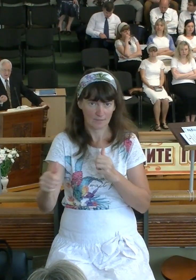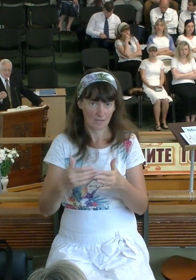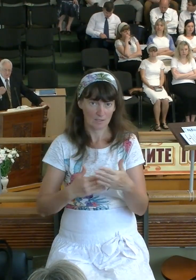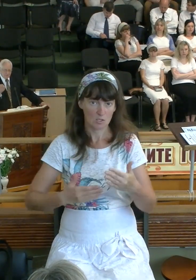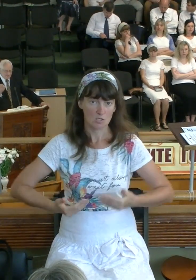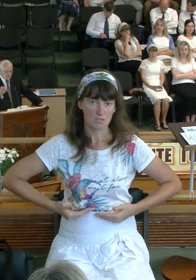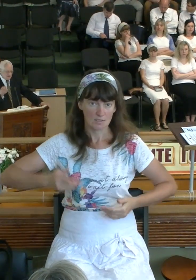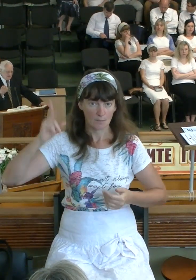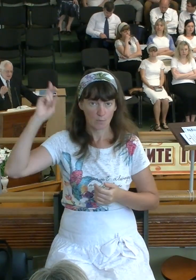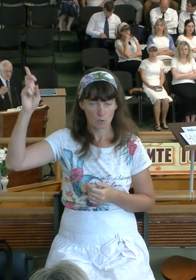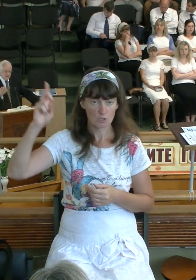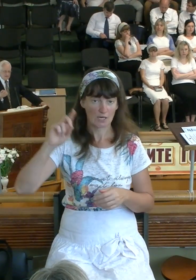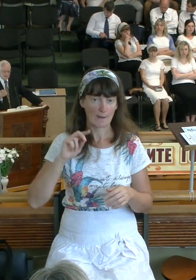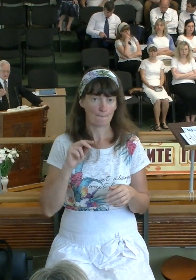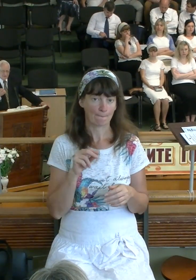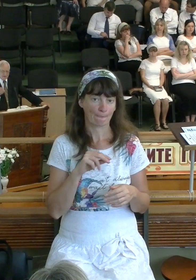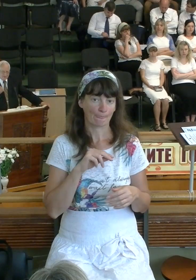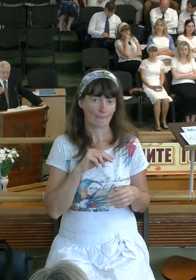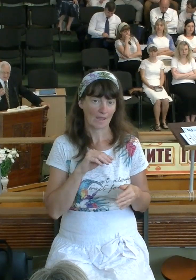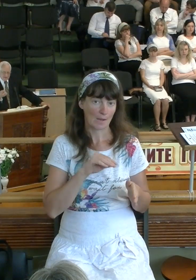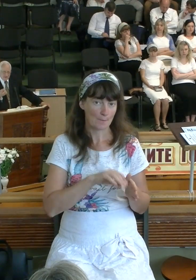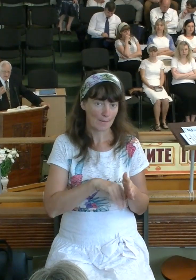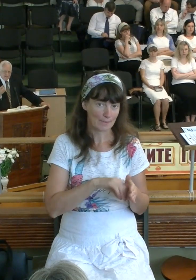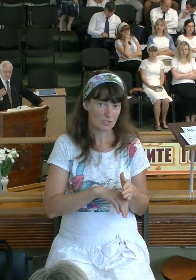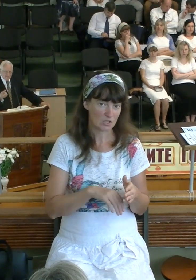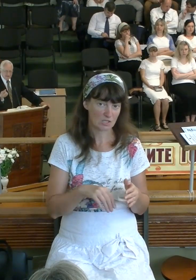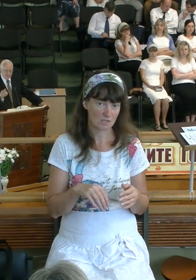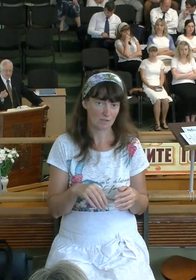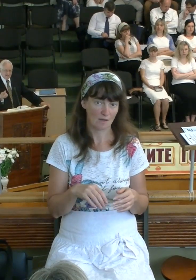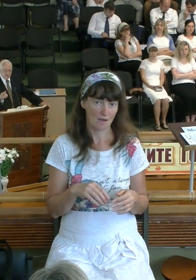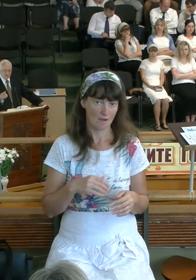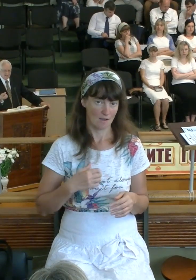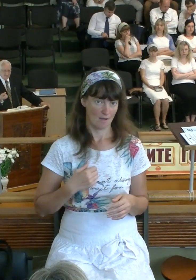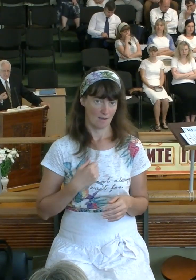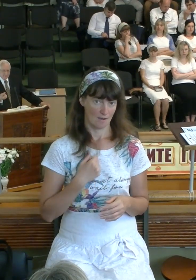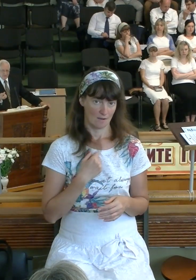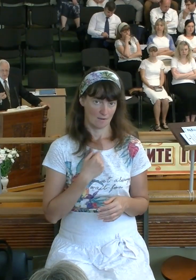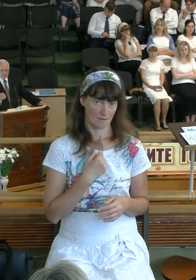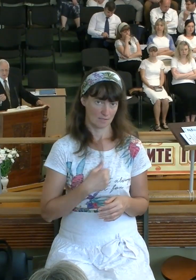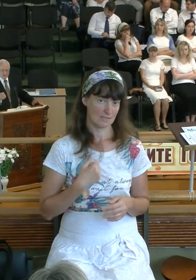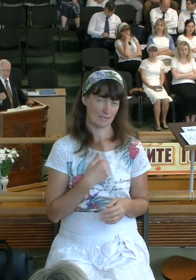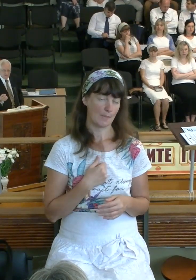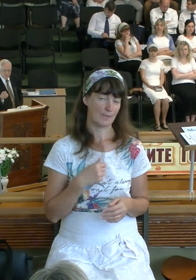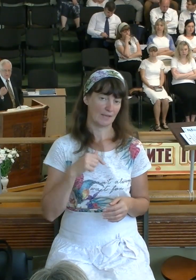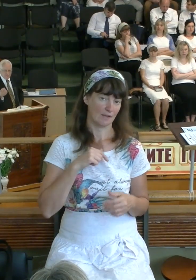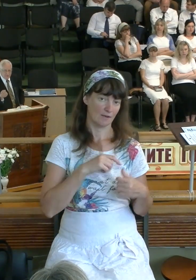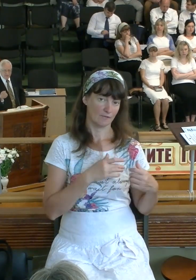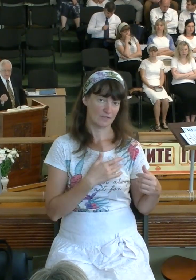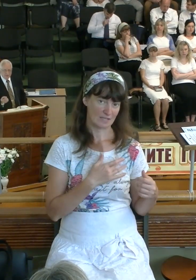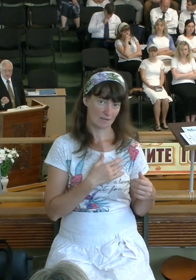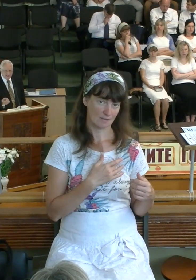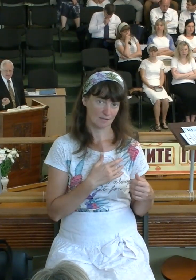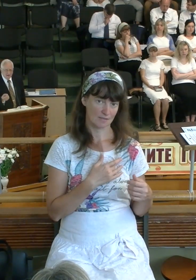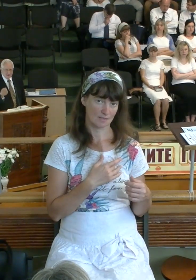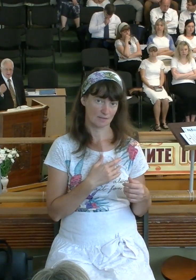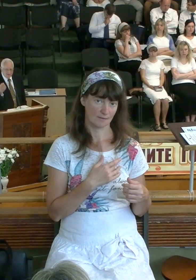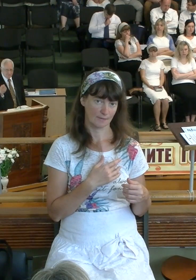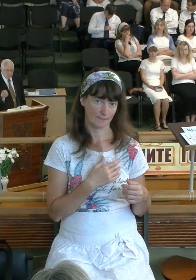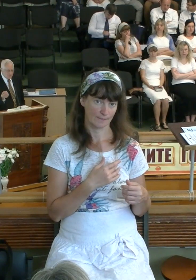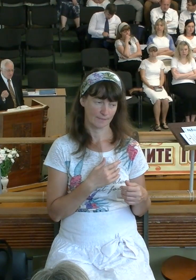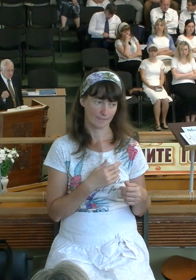Божьей по причине их невежества и ожесточения сердца их. Они, дойдя до бесчувствия,